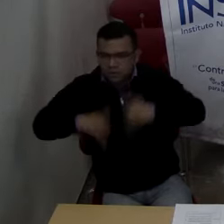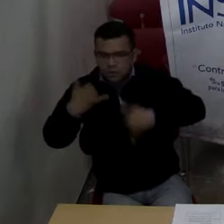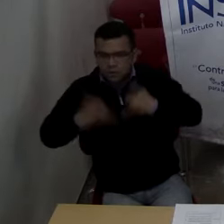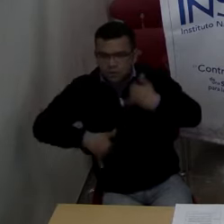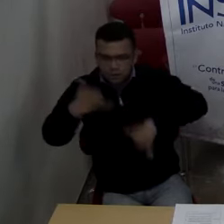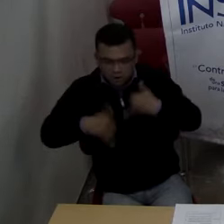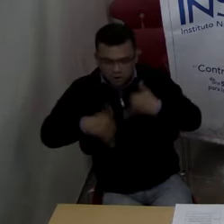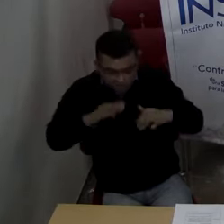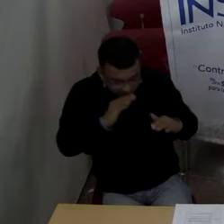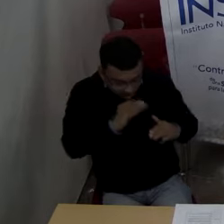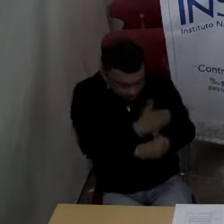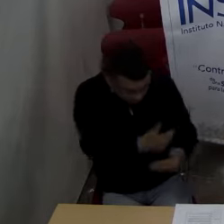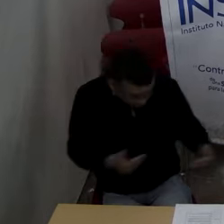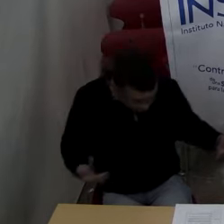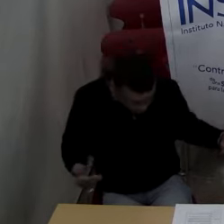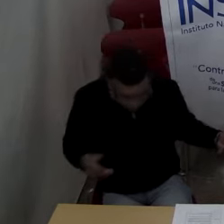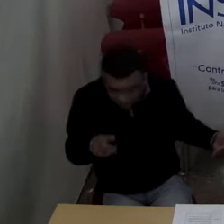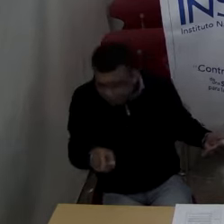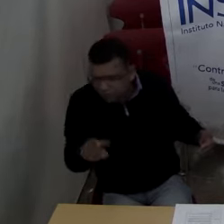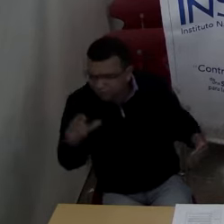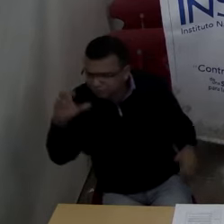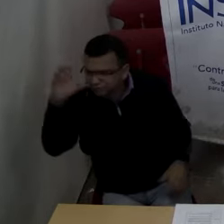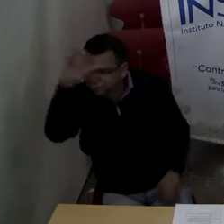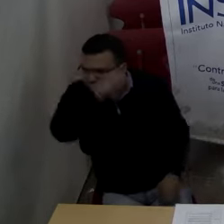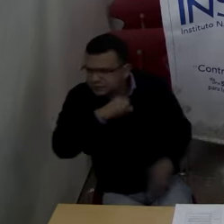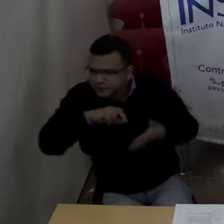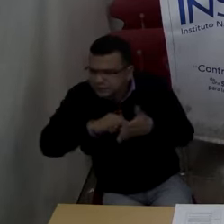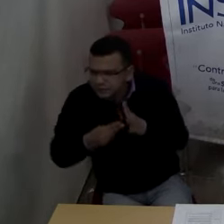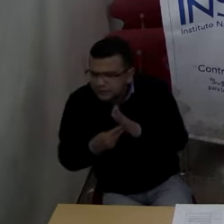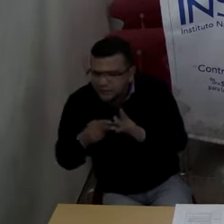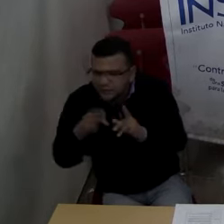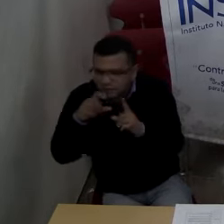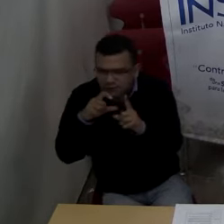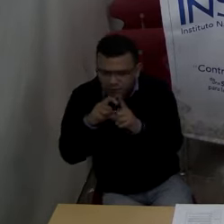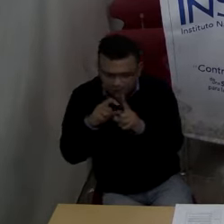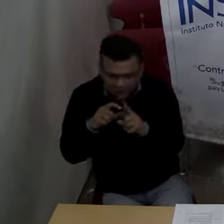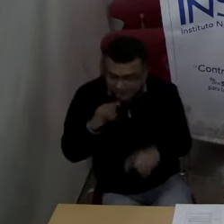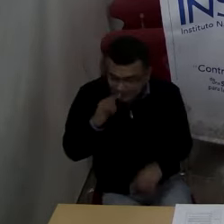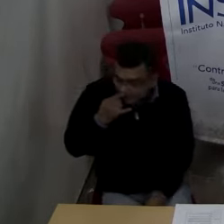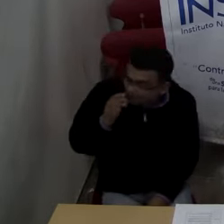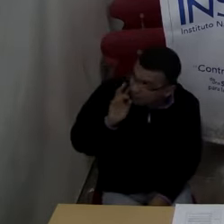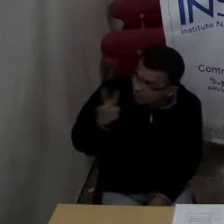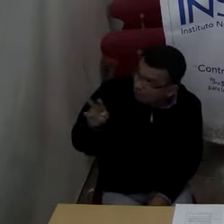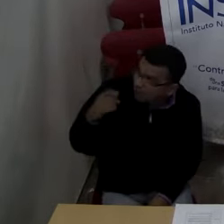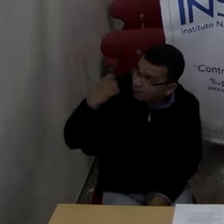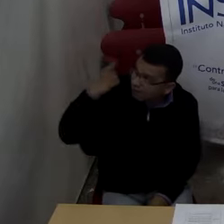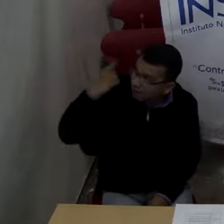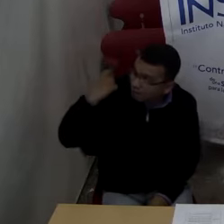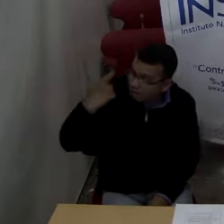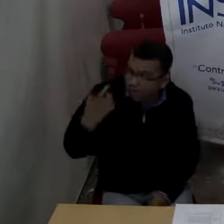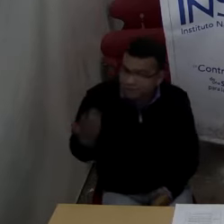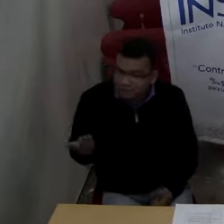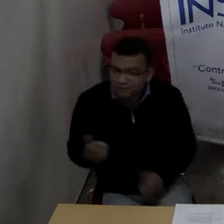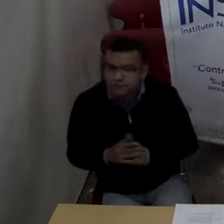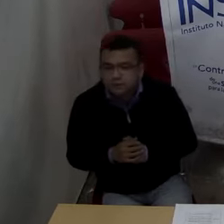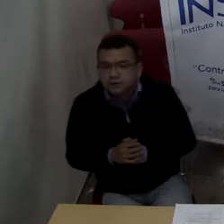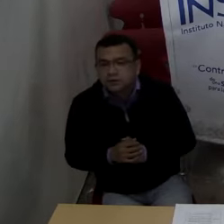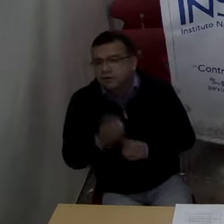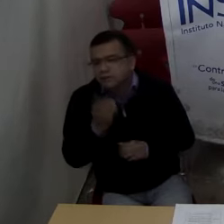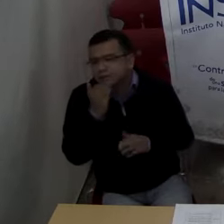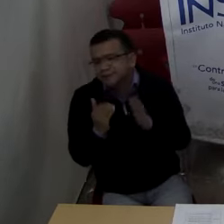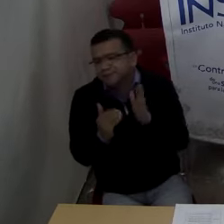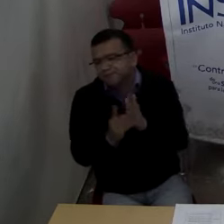asociación, capacidad de significar palabras. Si tomamos una familia, por ejemplo,